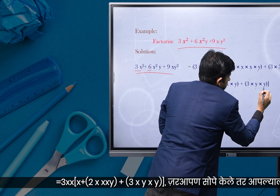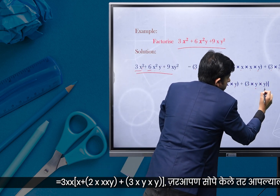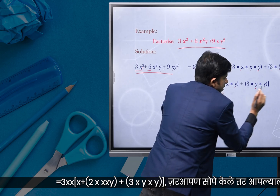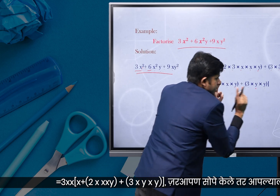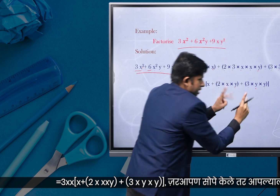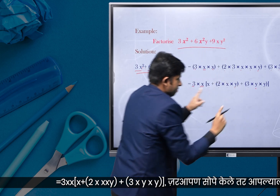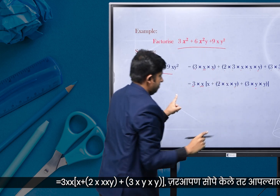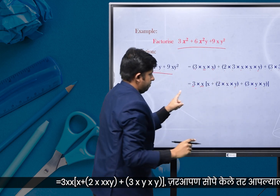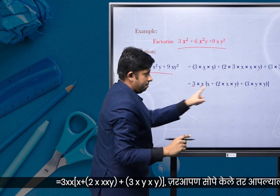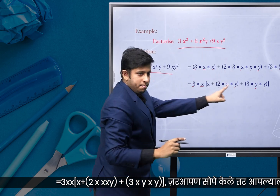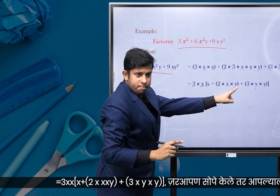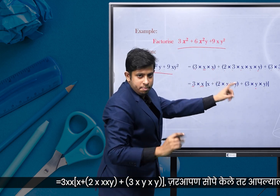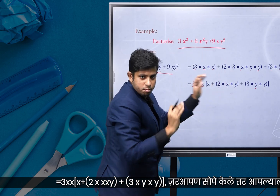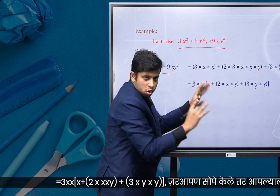आपण सोपे केले तर आपल्याला मिळेल